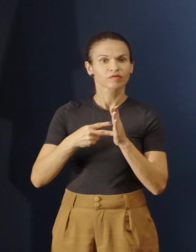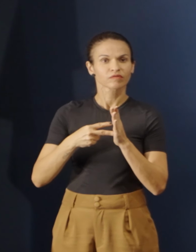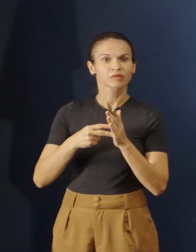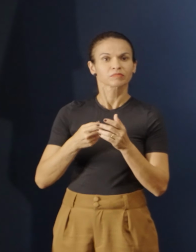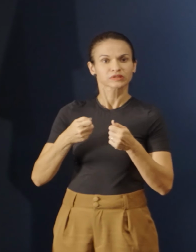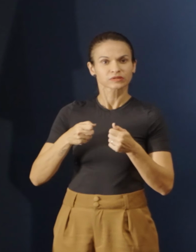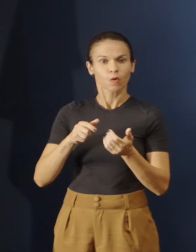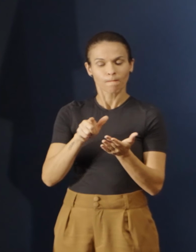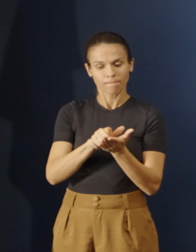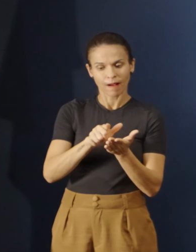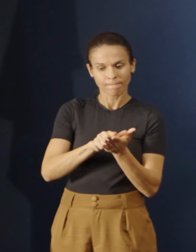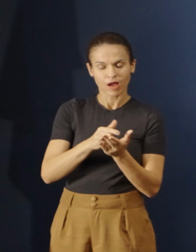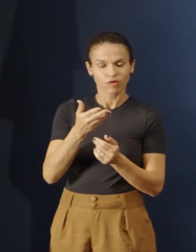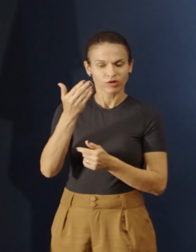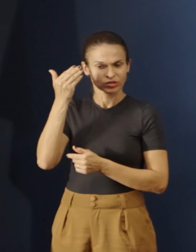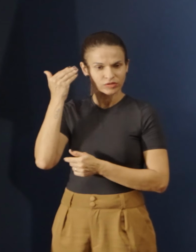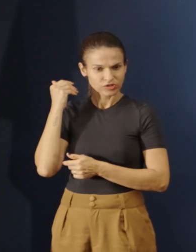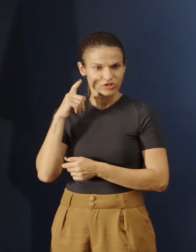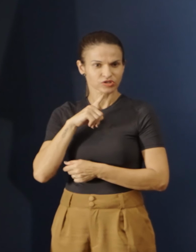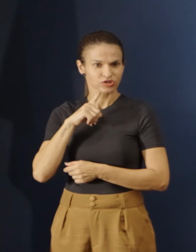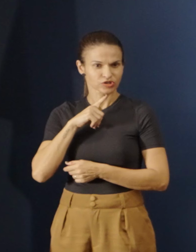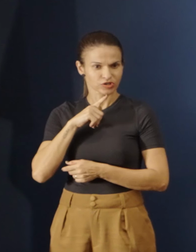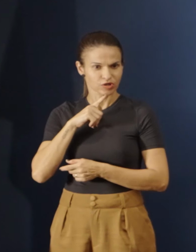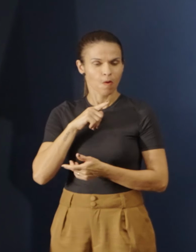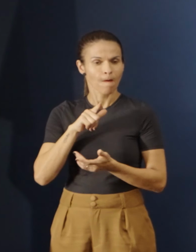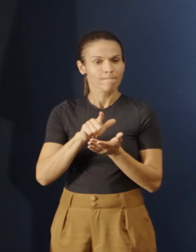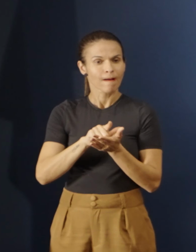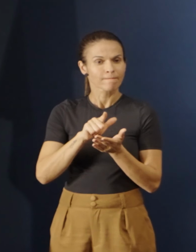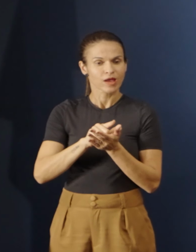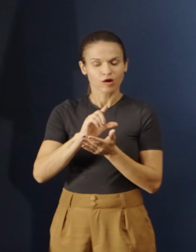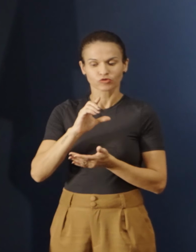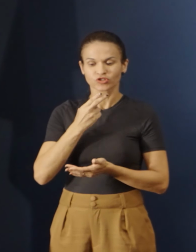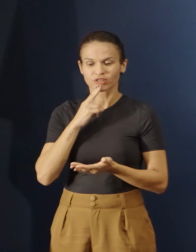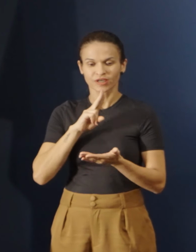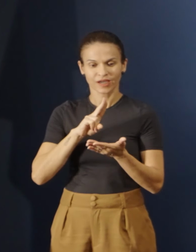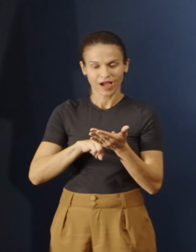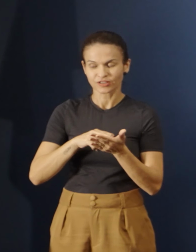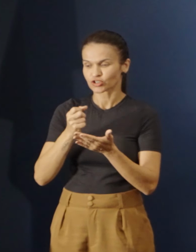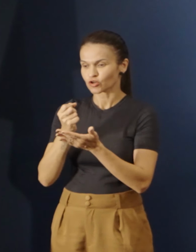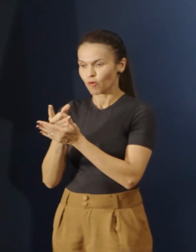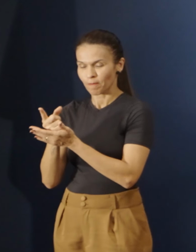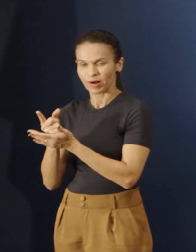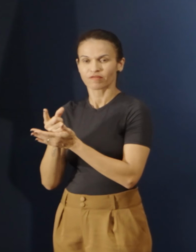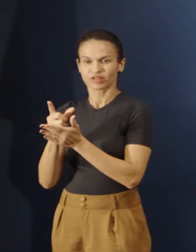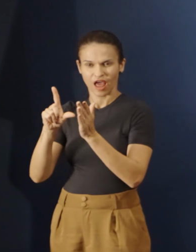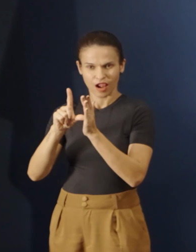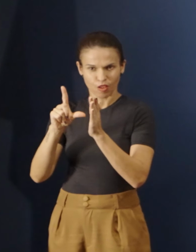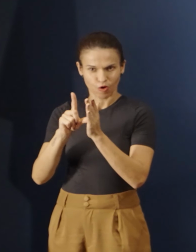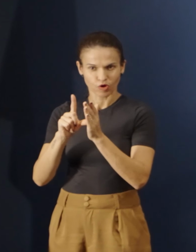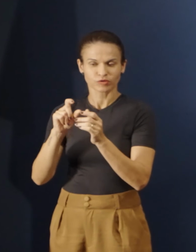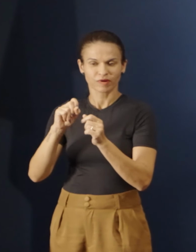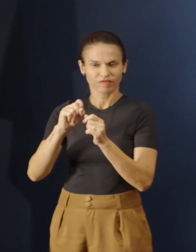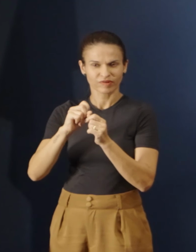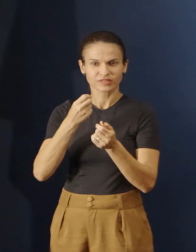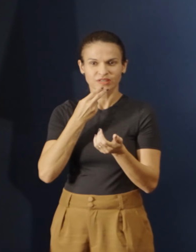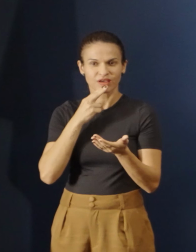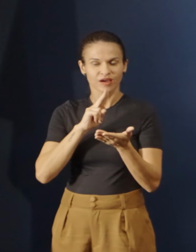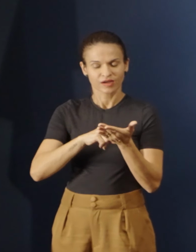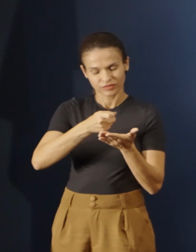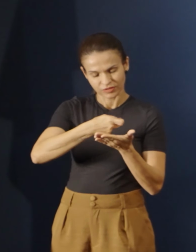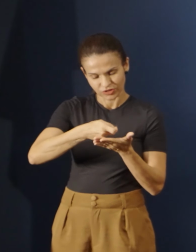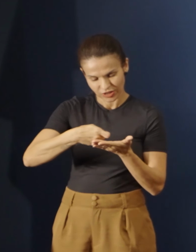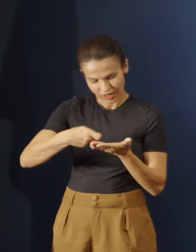um papel. Antigamente existia até uma coisa chamada papel de carta, que eram papéis que a gente comprava na papelaria para fazer a carta. Então você tinha que